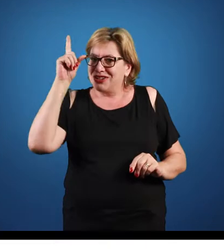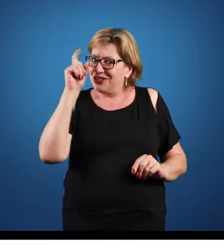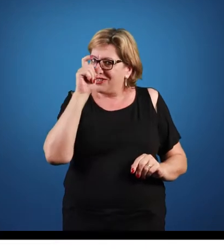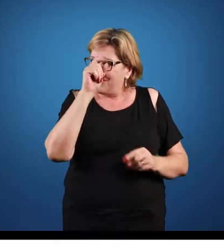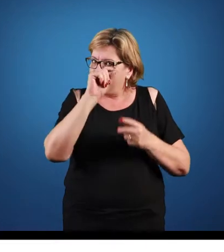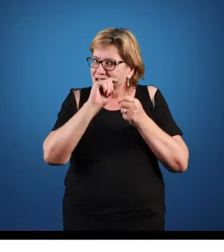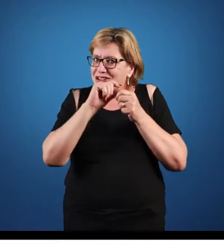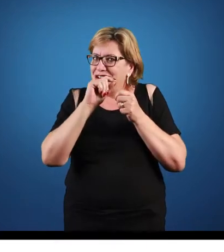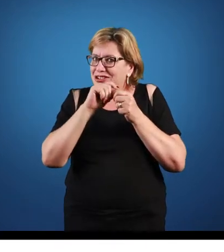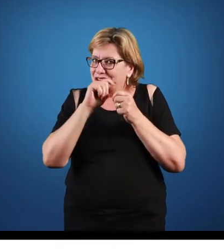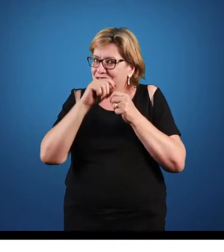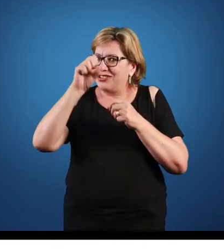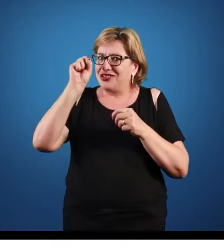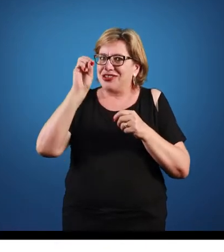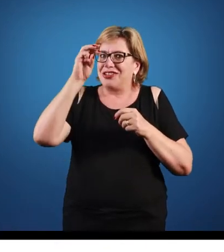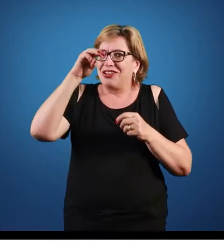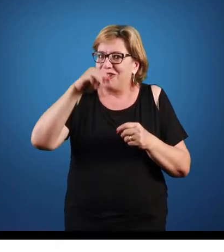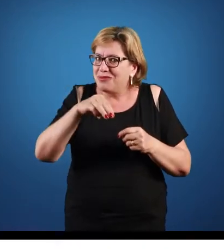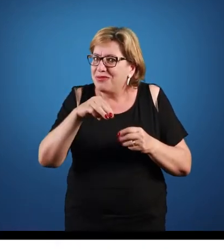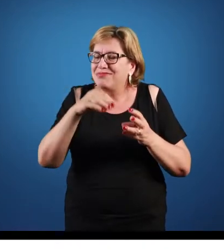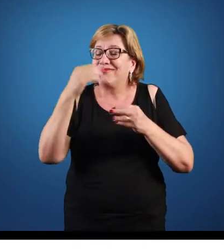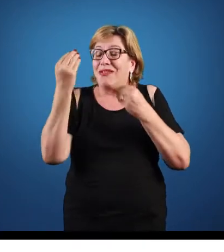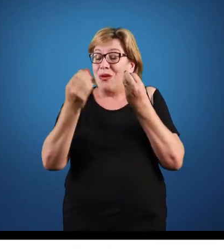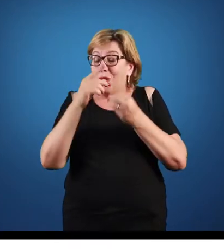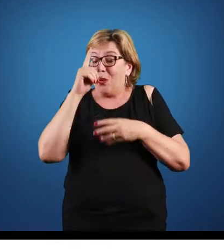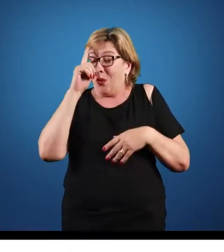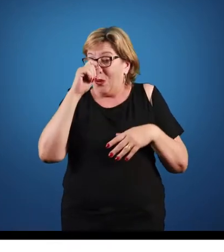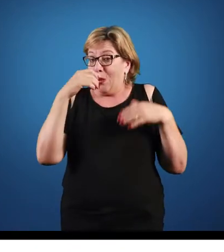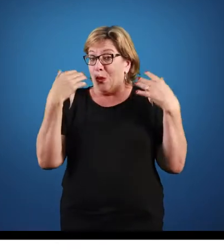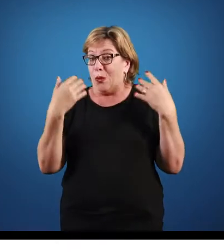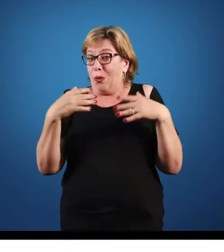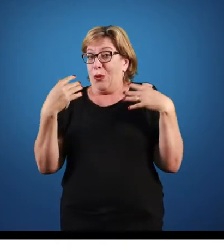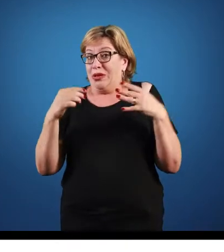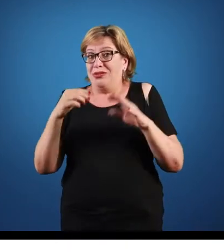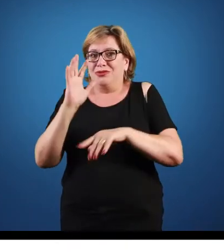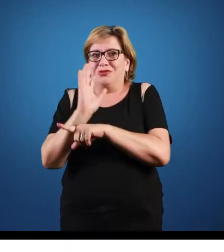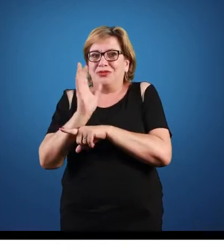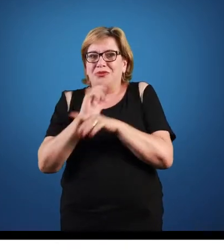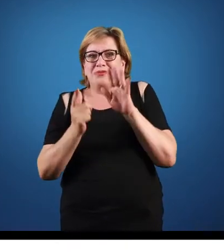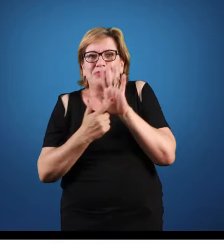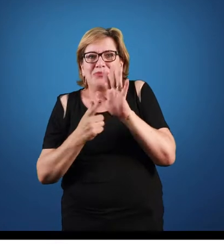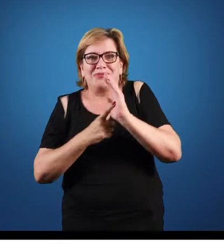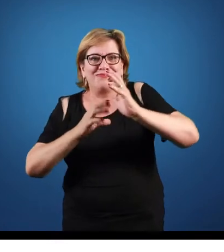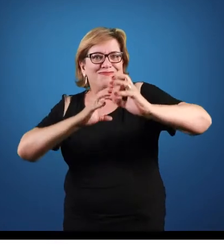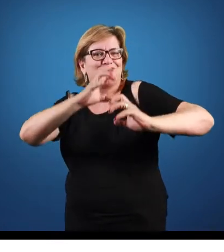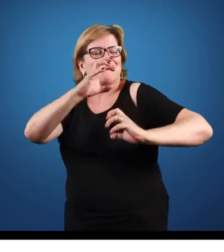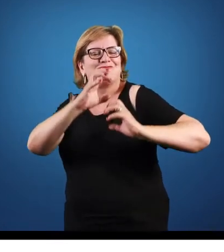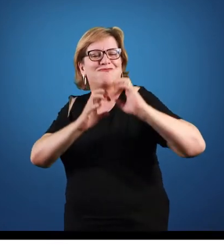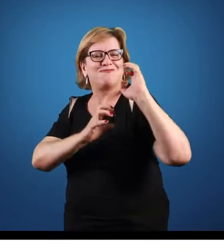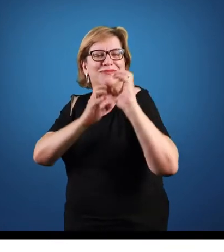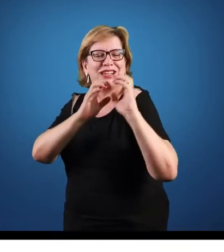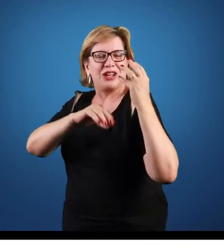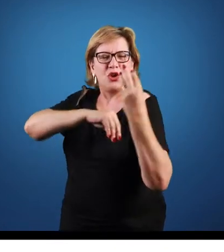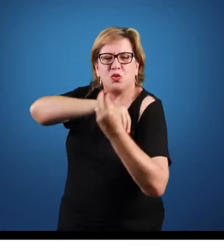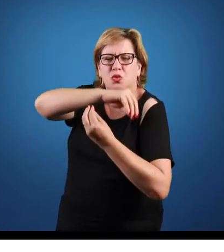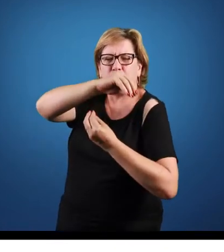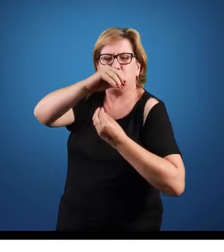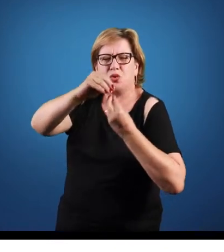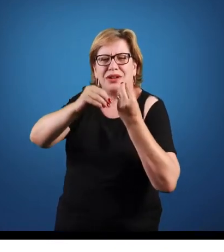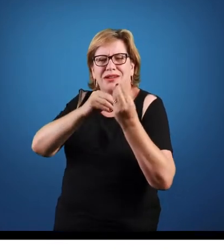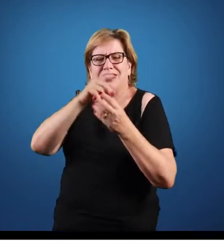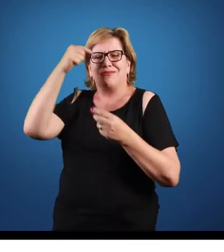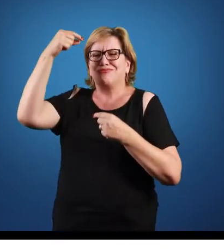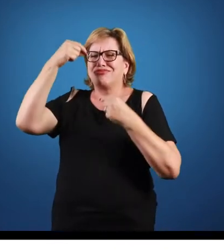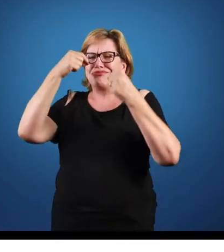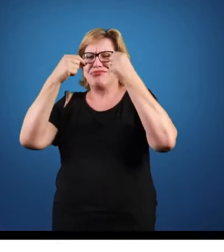lama há quem diga que está com isso é coisa mais linda do mundo de ver isso fazendo a textura de água e esgoto no